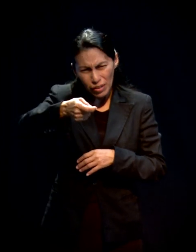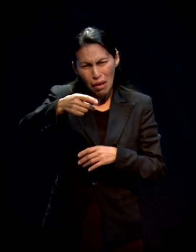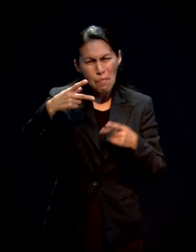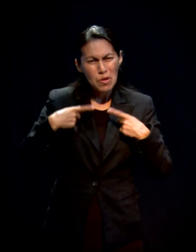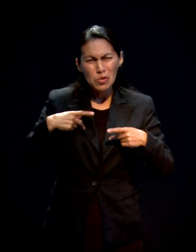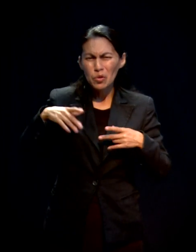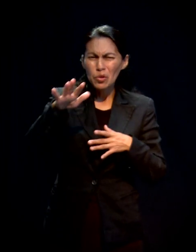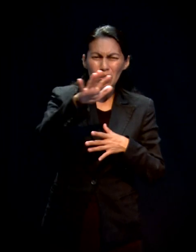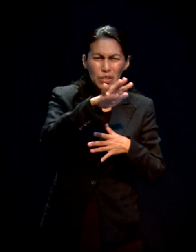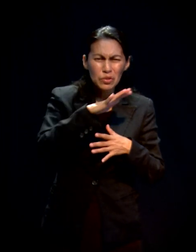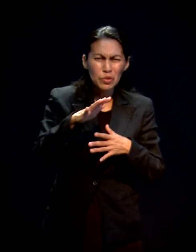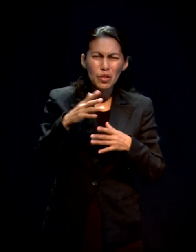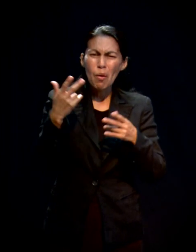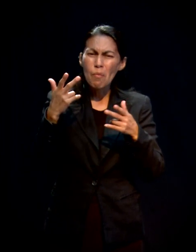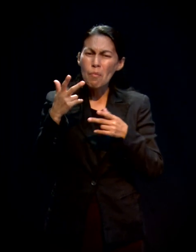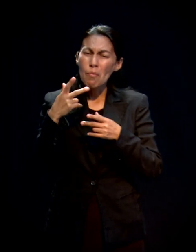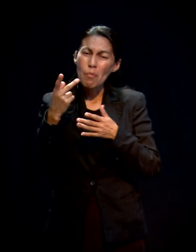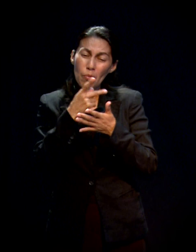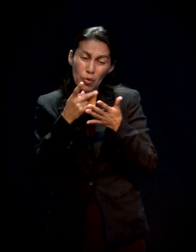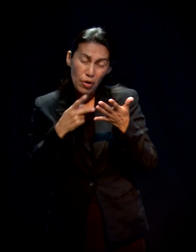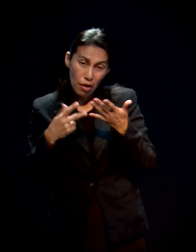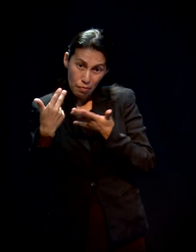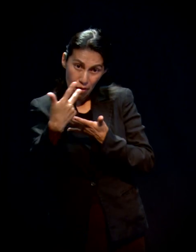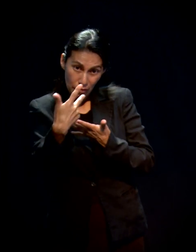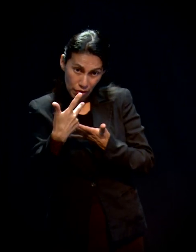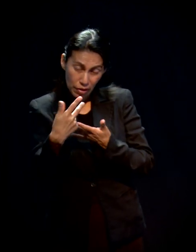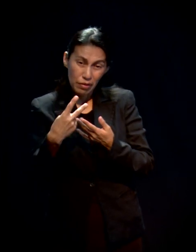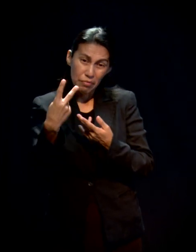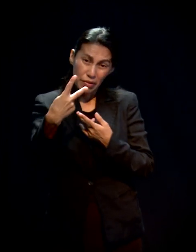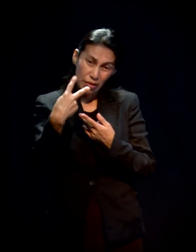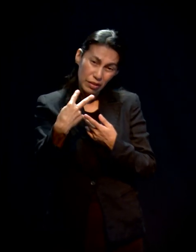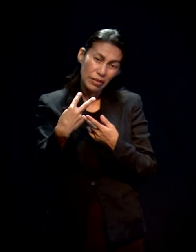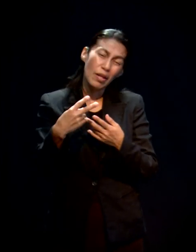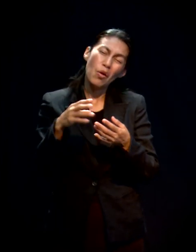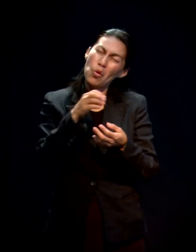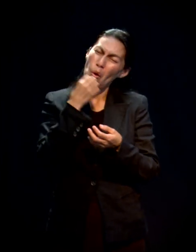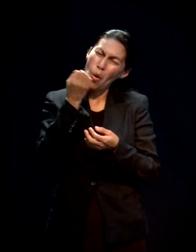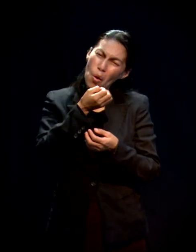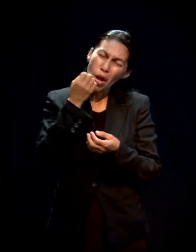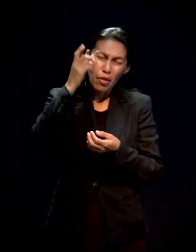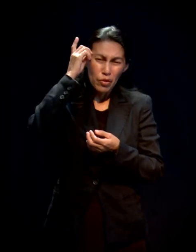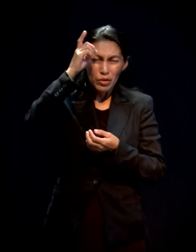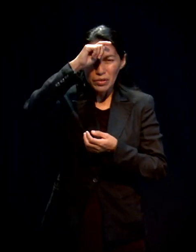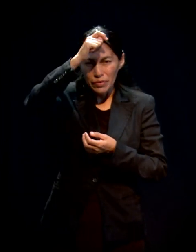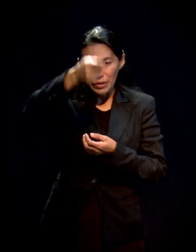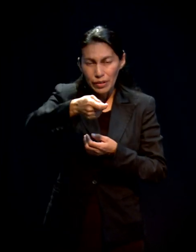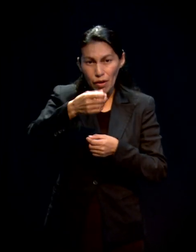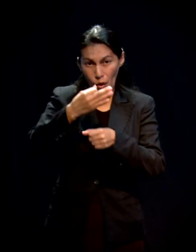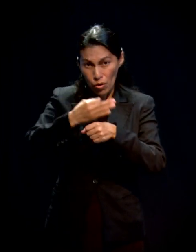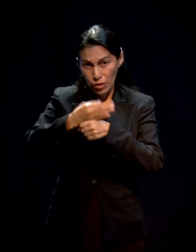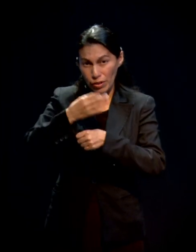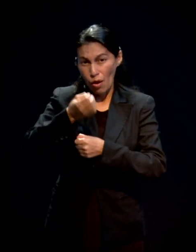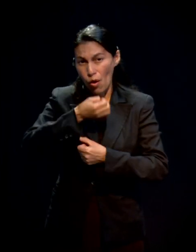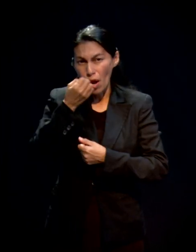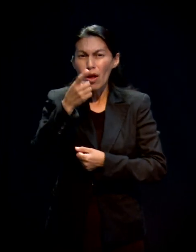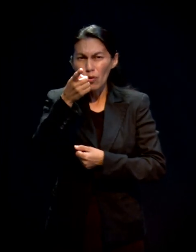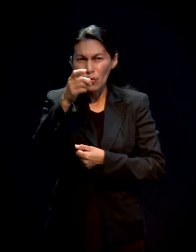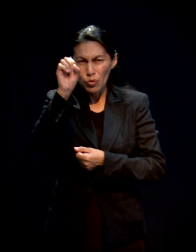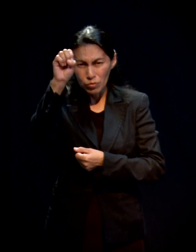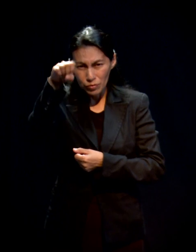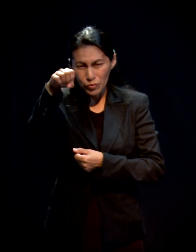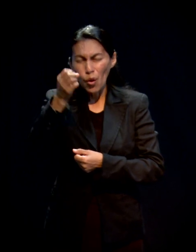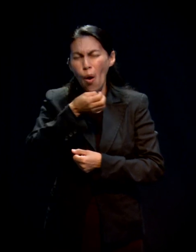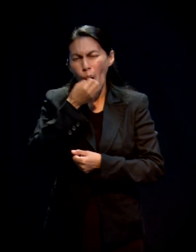programa con toda bendición de lo alto vamos a orar por favor inclinen en su rostro allá donde tú estás inclinen